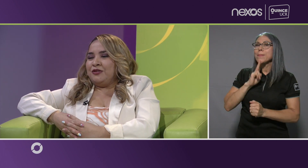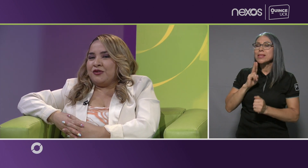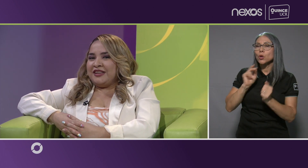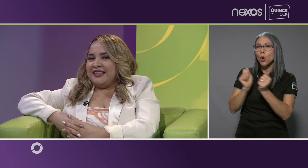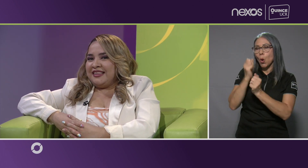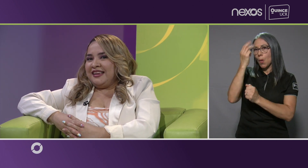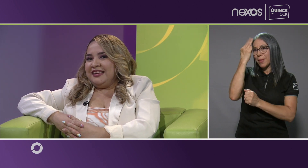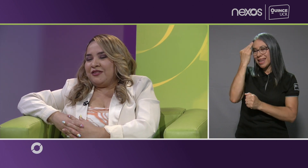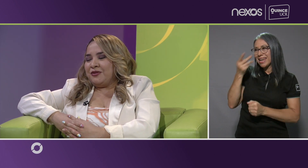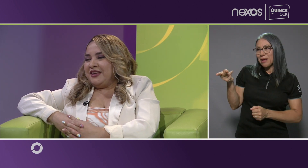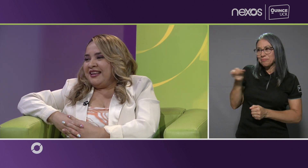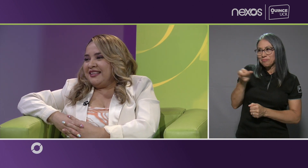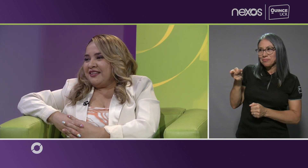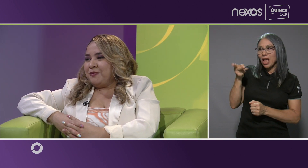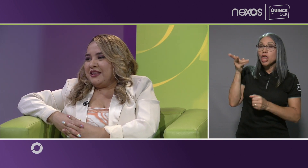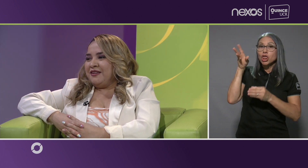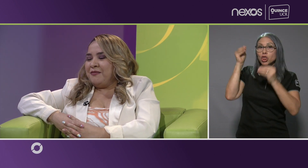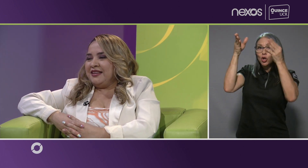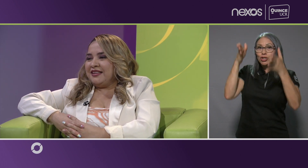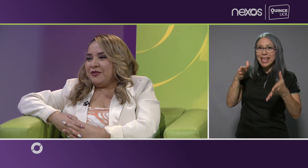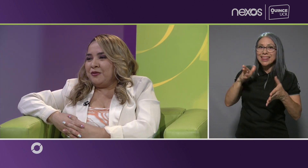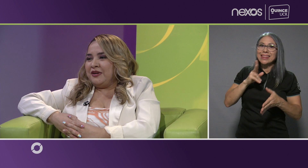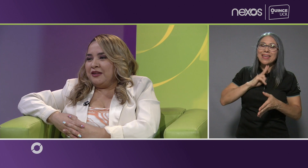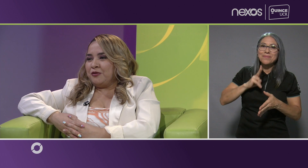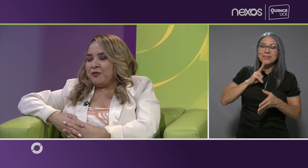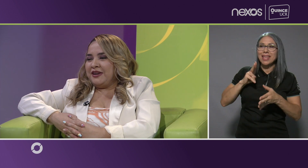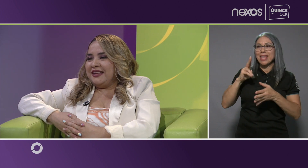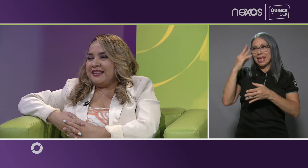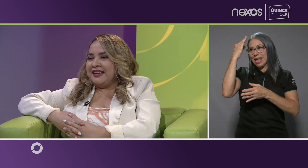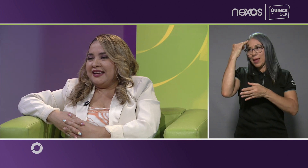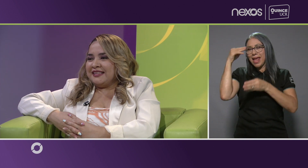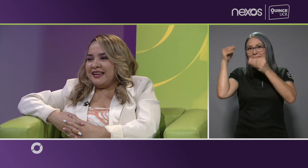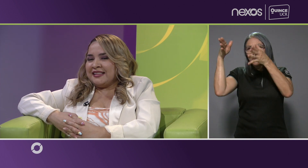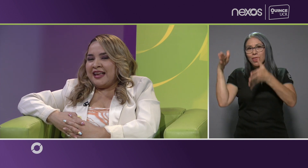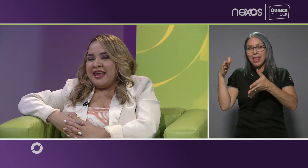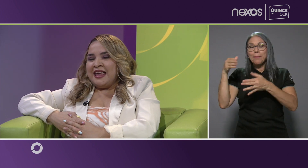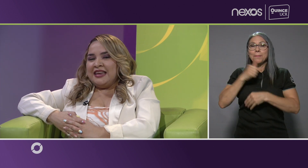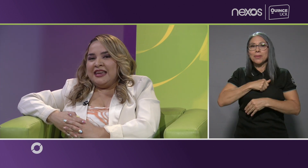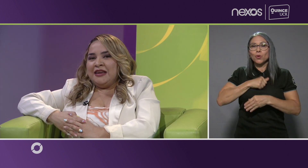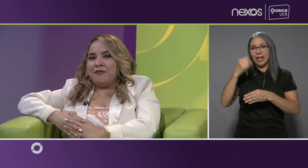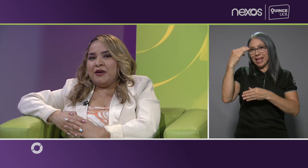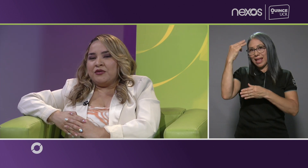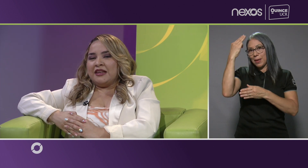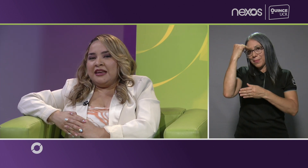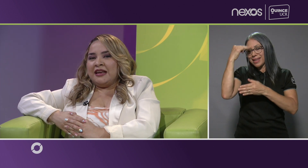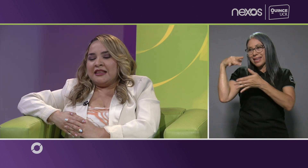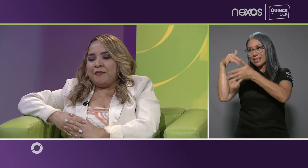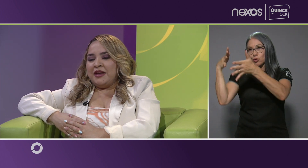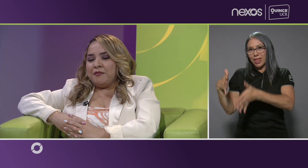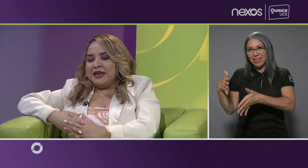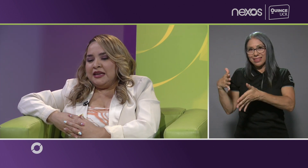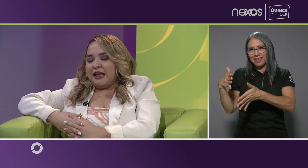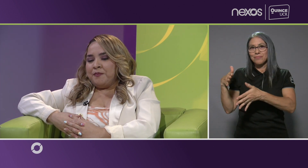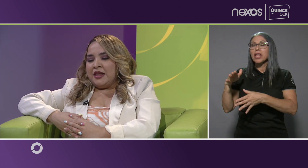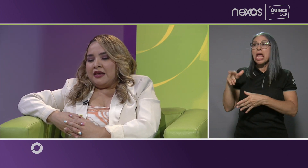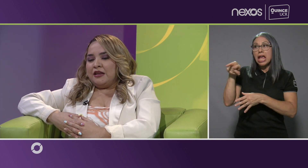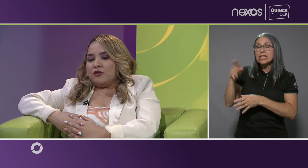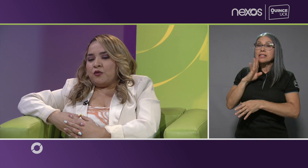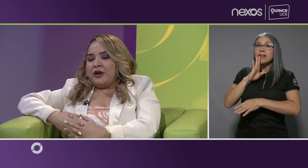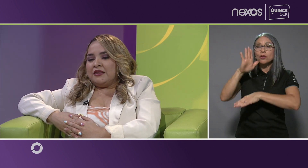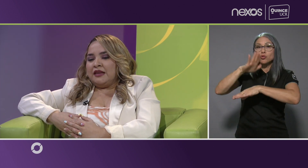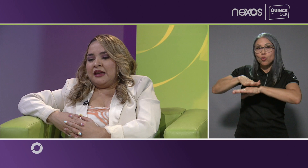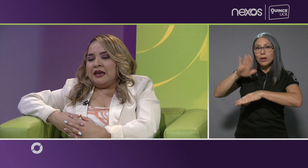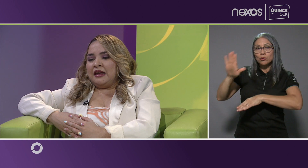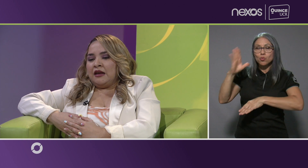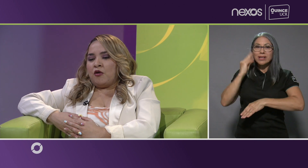son docente y estudiante respectivamente, sobre su experiencia en el CESA. Y me gustaría también, Melina, que